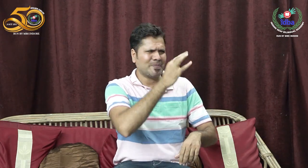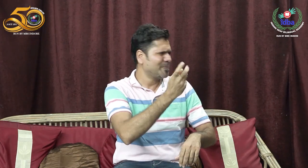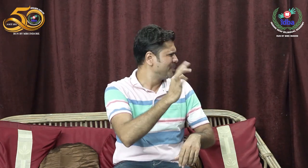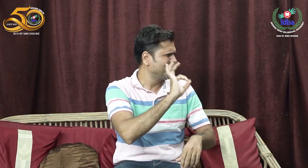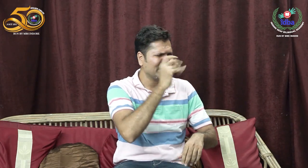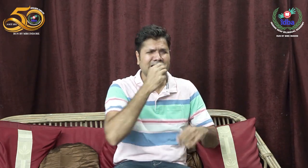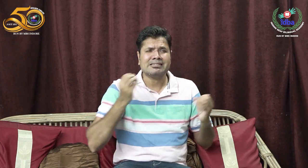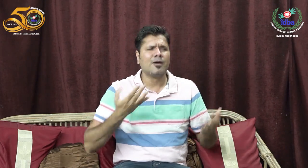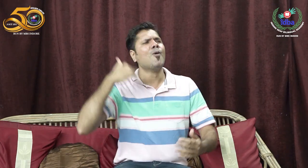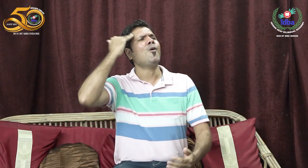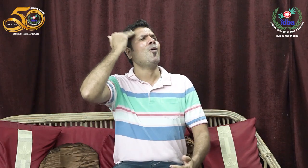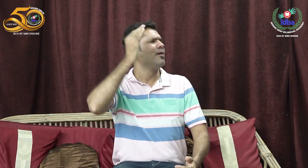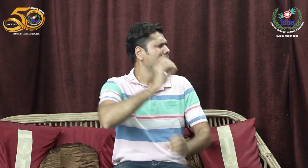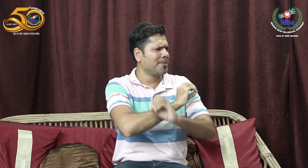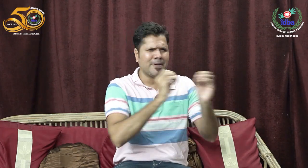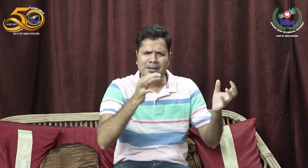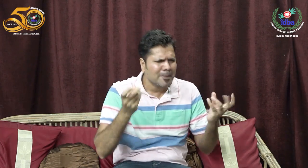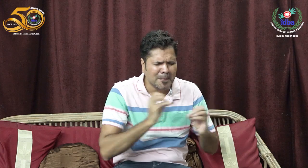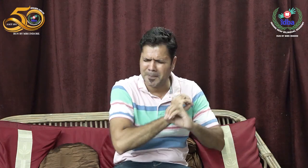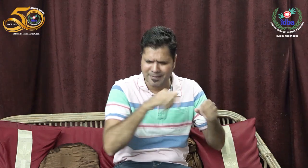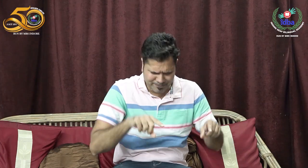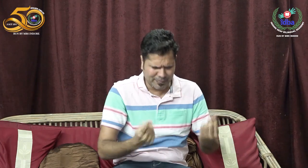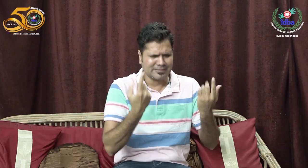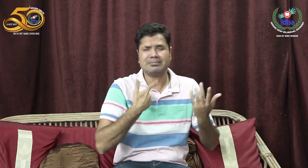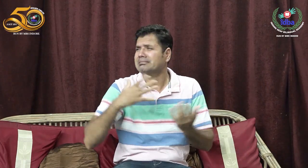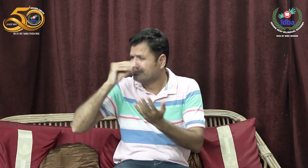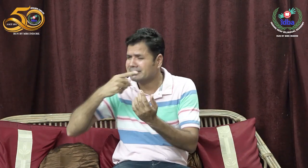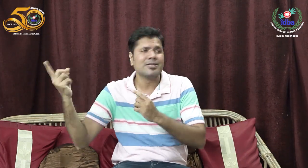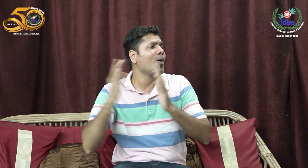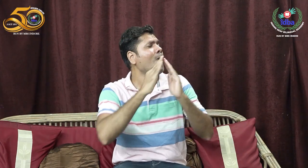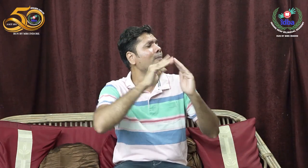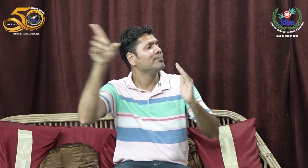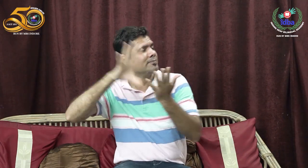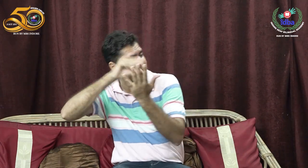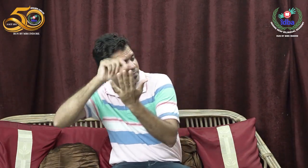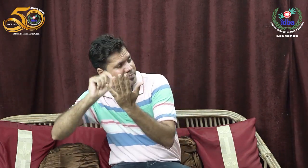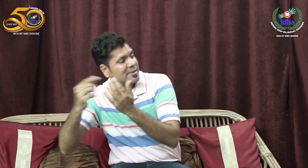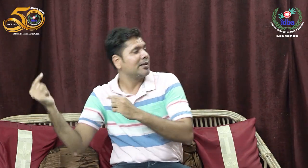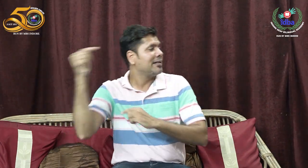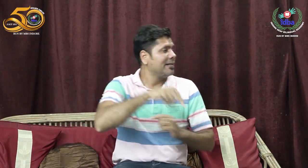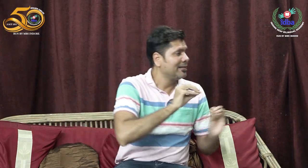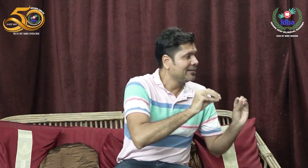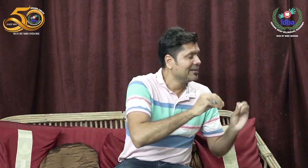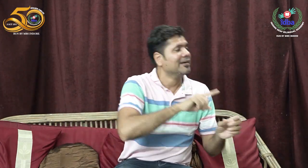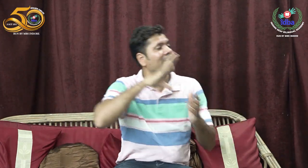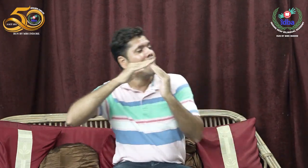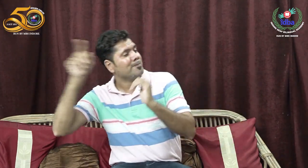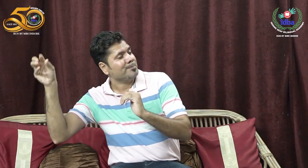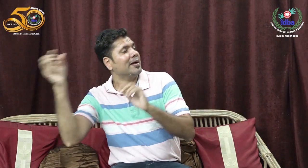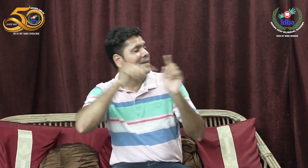टाइम पे मेरा एकदम नया सब्जेक्ट था। इंग्लिश में था, इंग्लिश तो मुझे मालूम थी बट मैथ्स था बहुत मुश्किल था इंग्लिश में। तो घर पे मैं प्रैक्टिस करता था, फिर स्कूल में आके मुझे